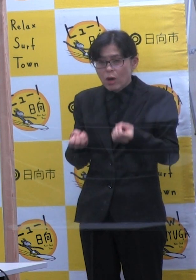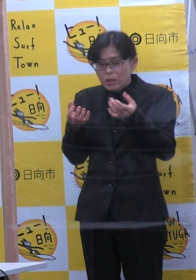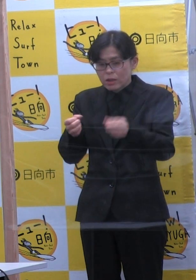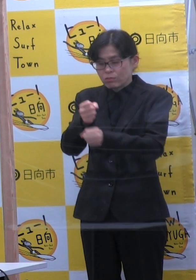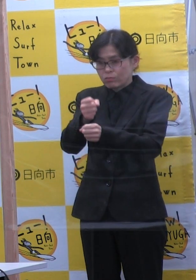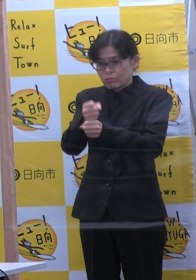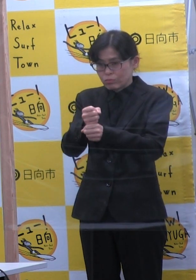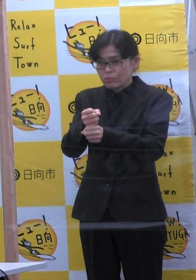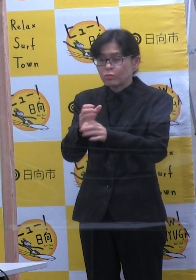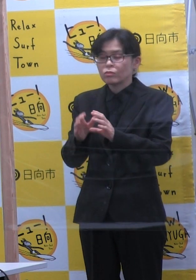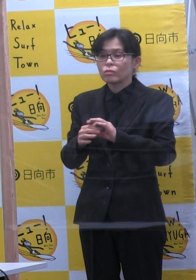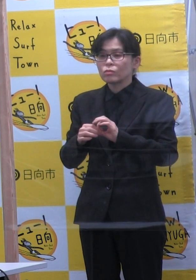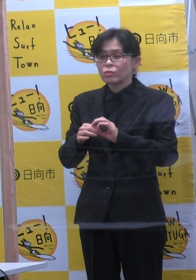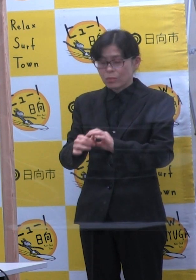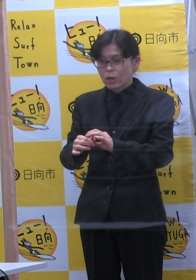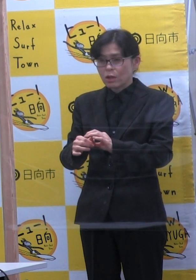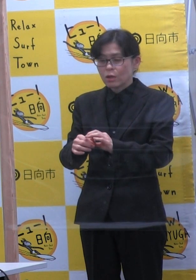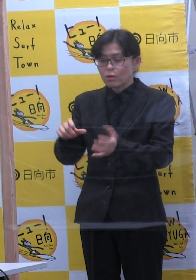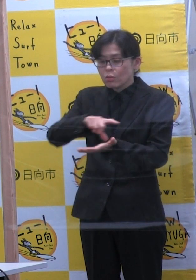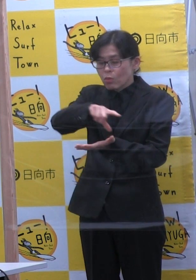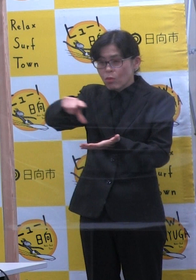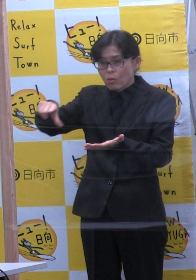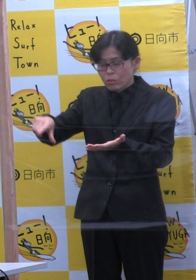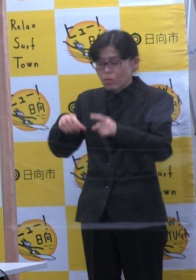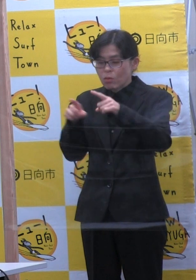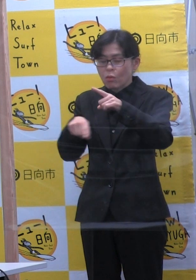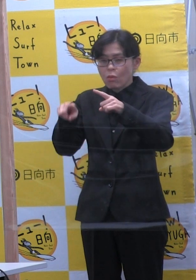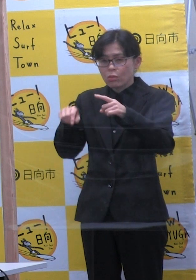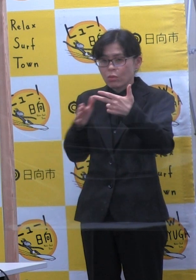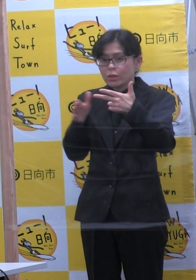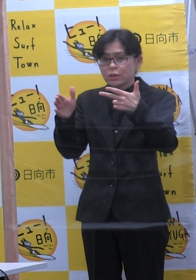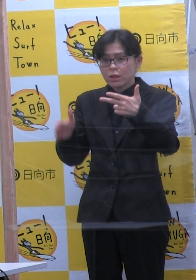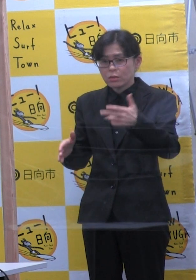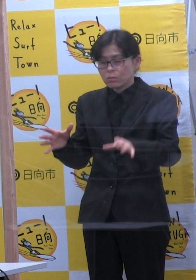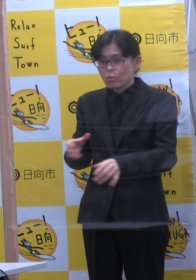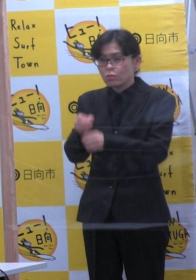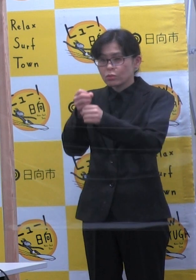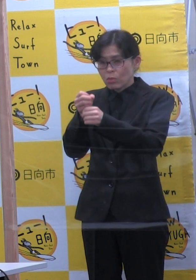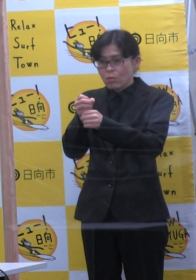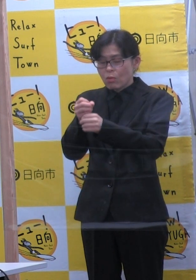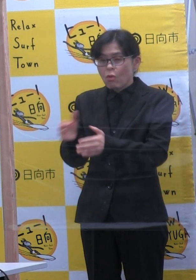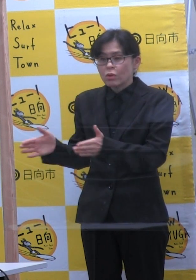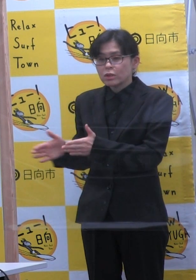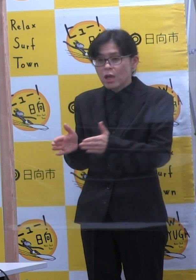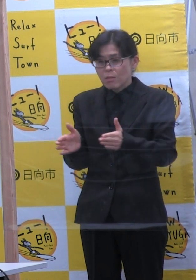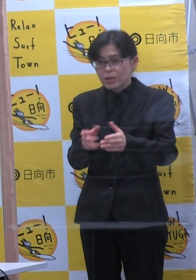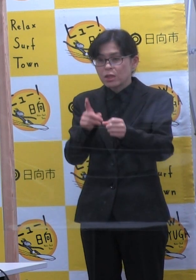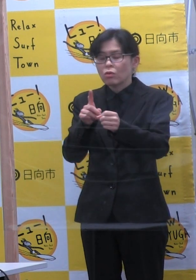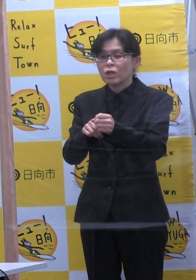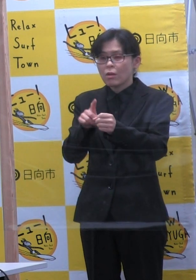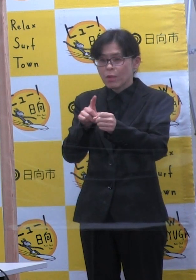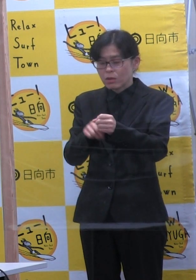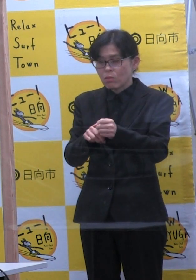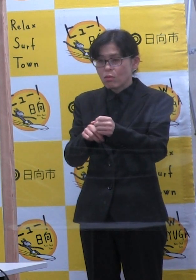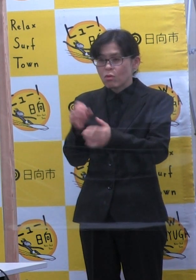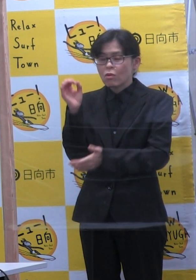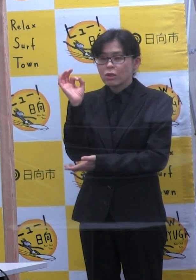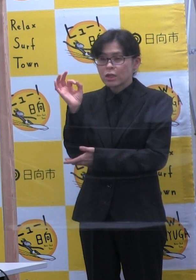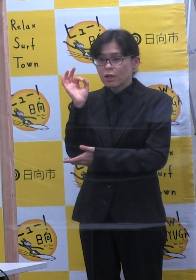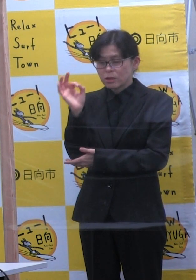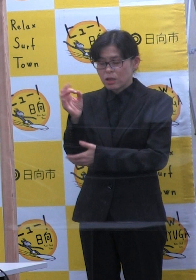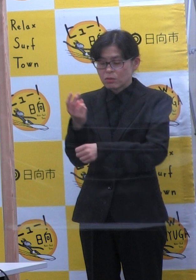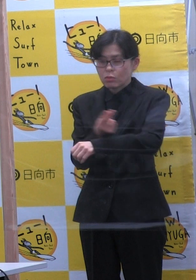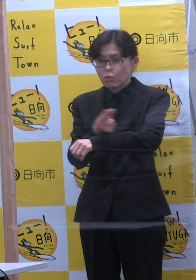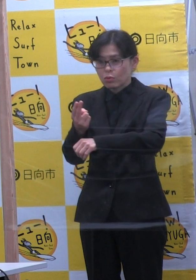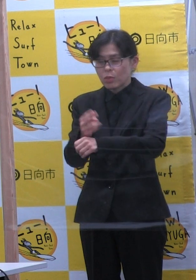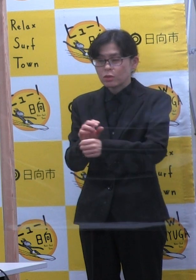、辺地にかかる公共的施設の総合整備のための財政上の特別